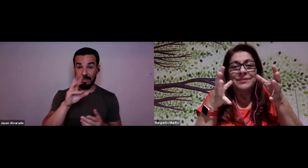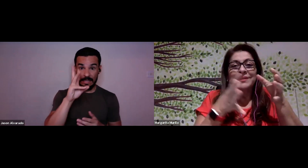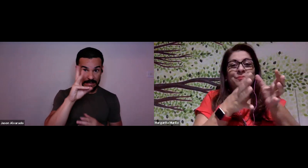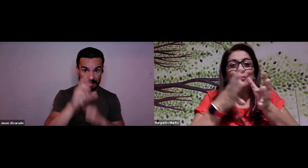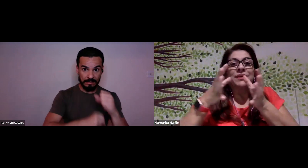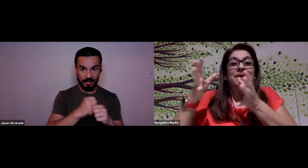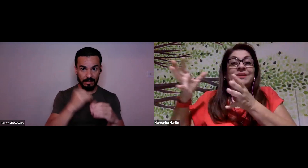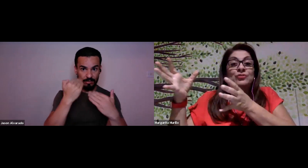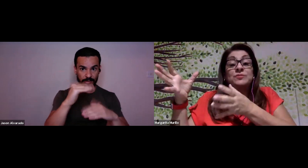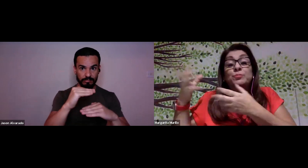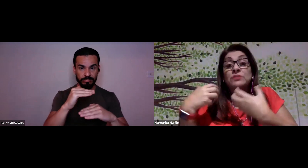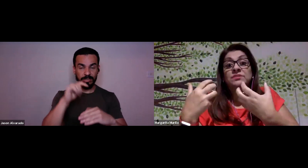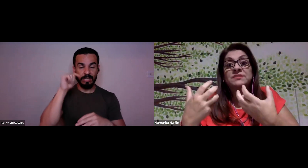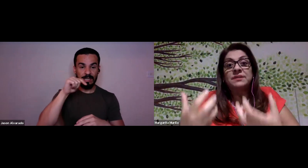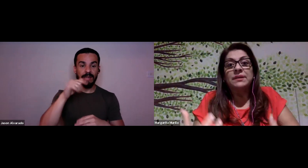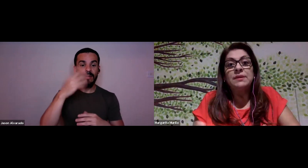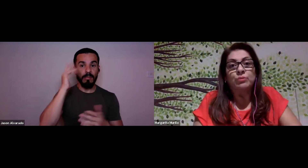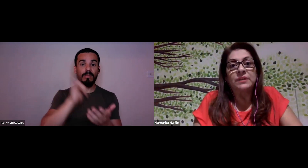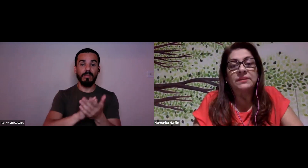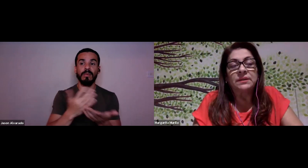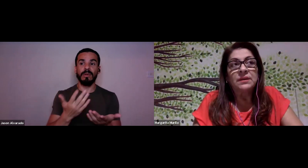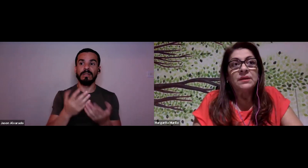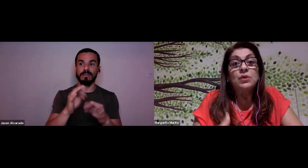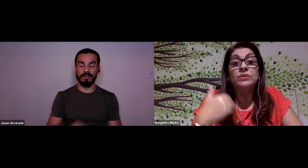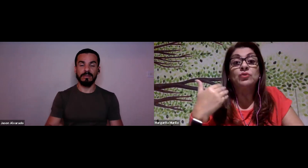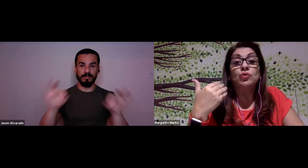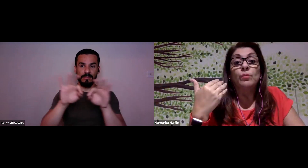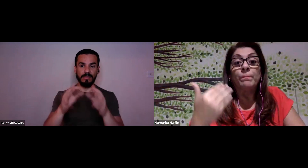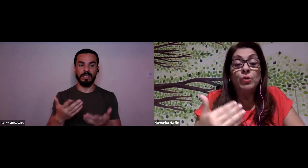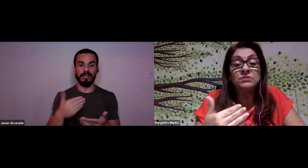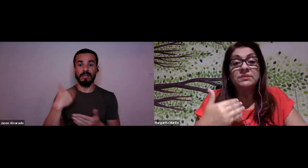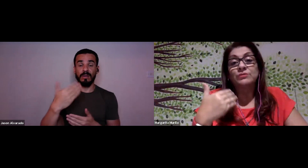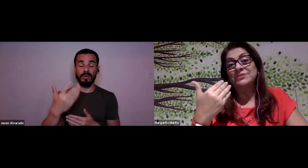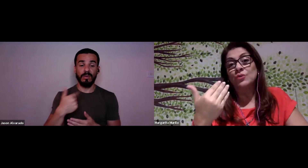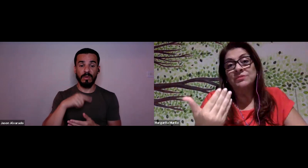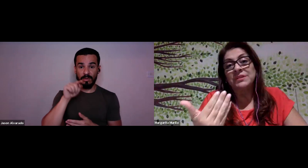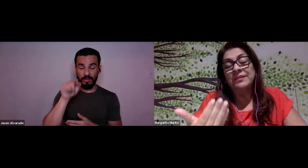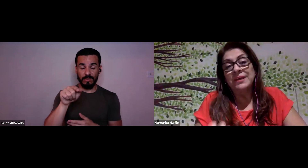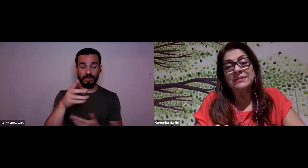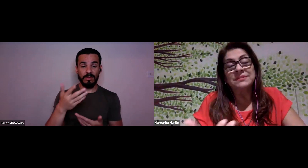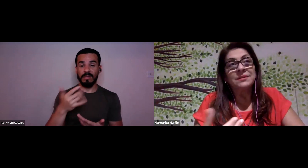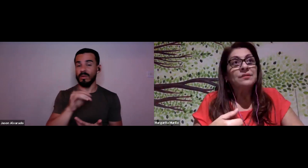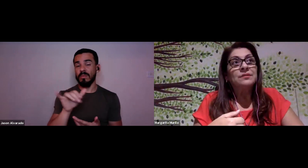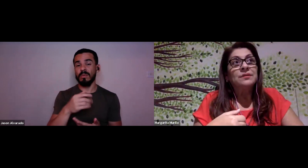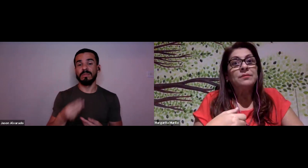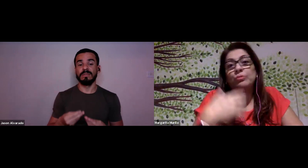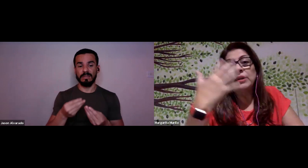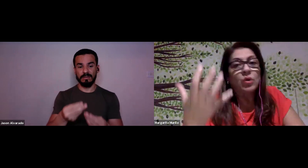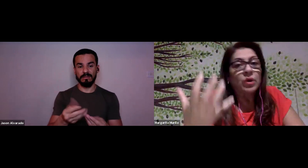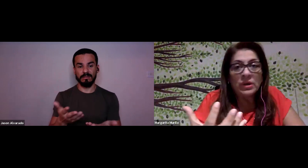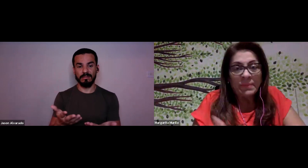años porque entonces por eso es que es importante y cuando vos o sea es como si le dieras